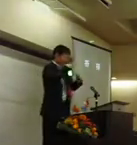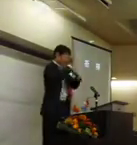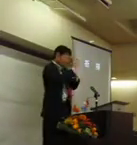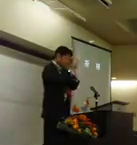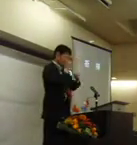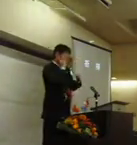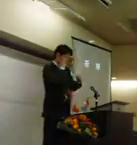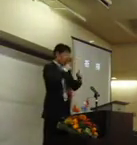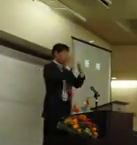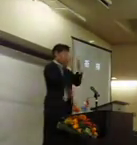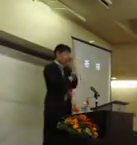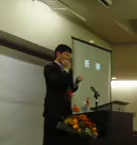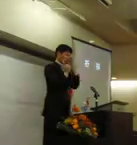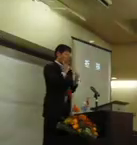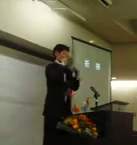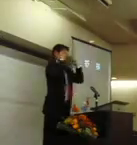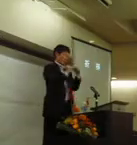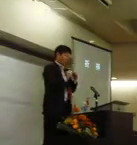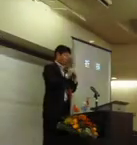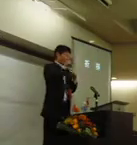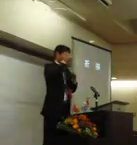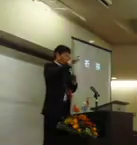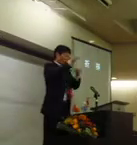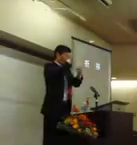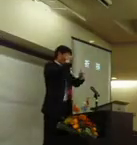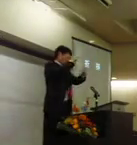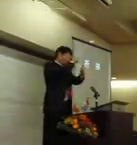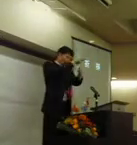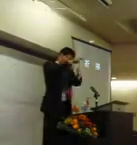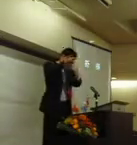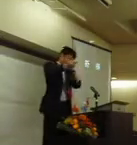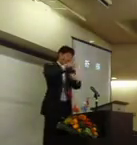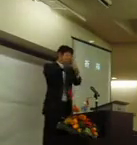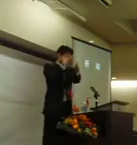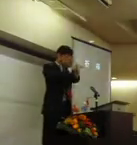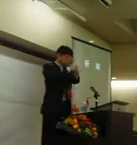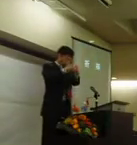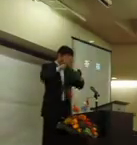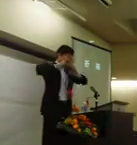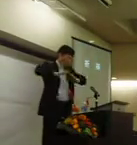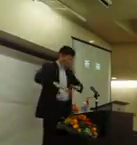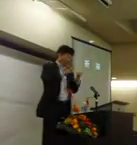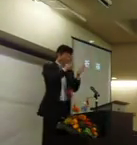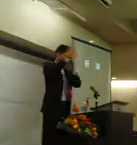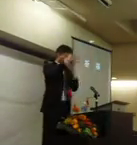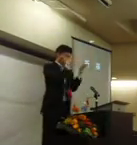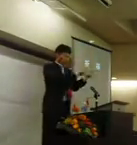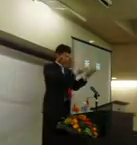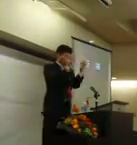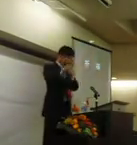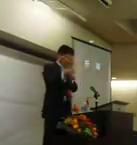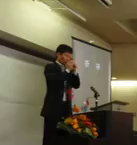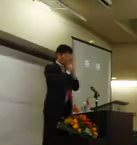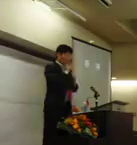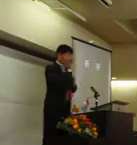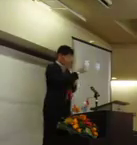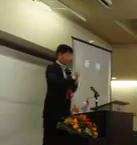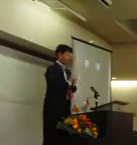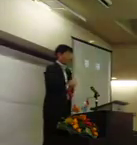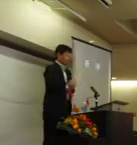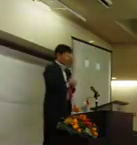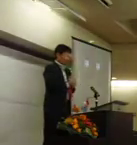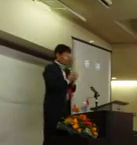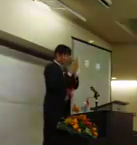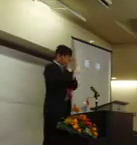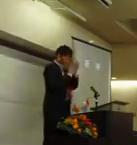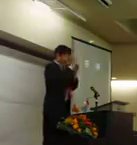気で、また怪我で出席できない兄弟姉妹もいらっしゃいます。その方たちの慰めと平安を与